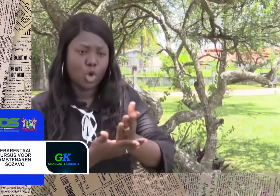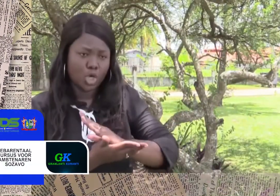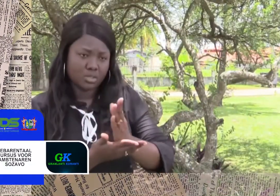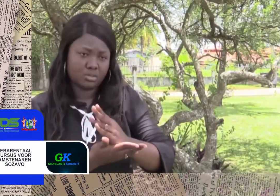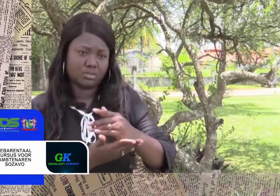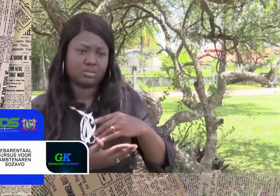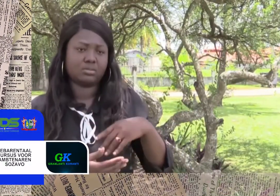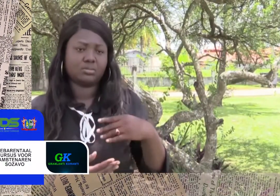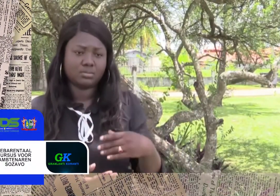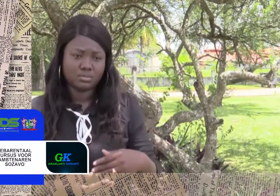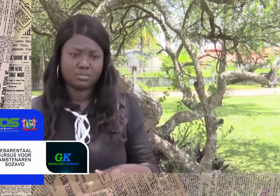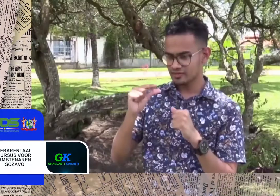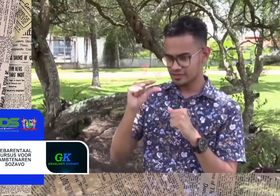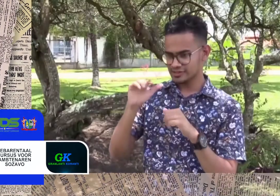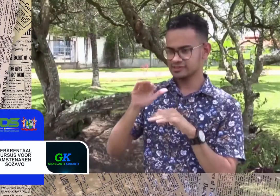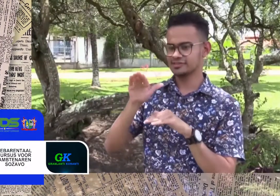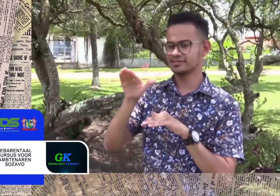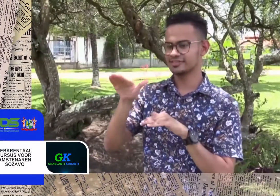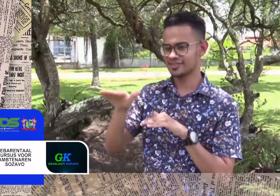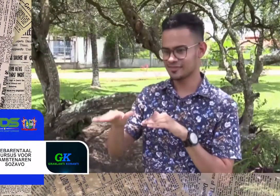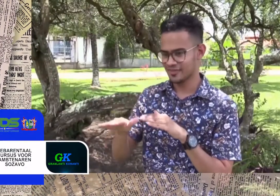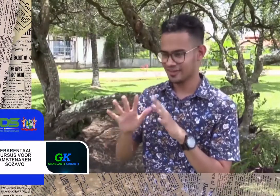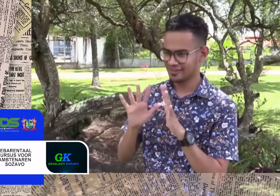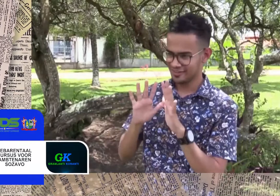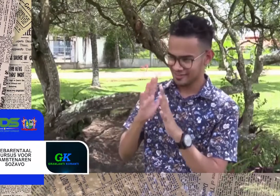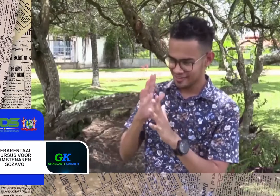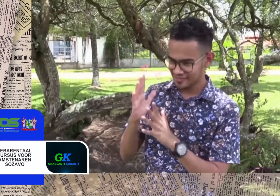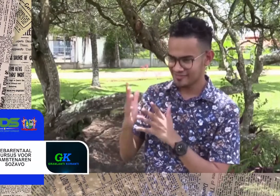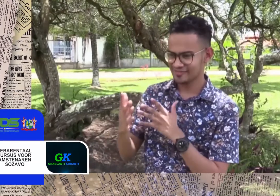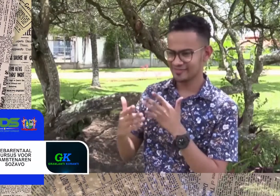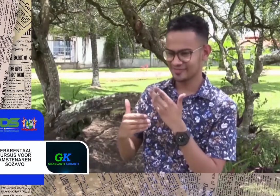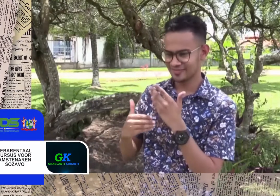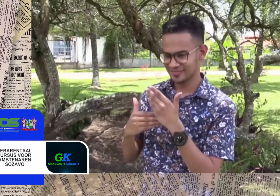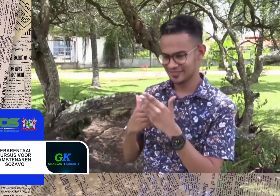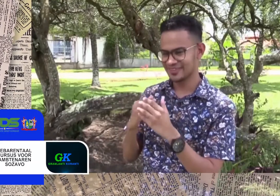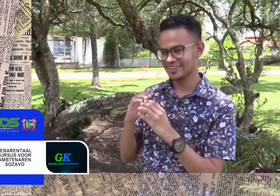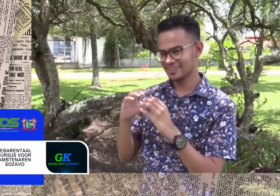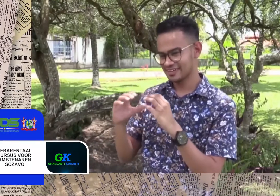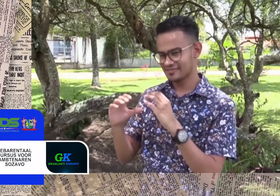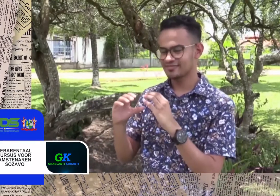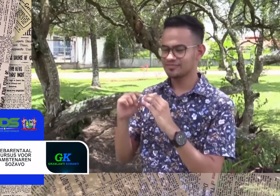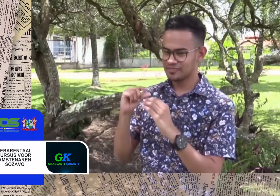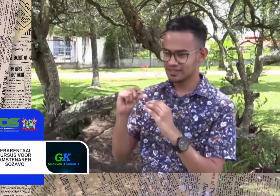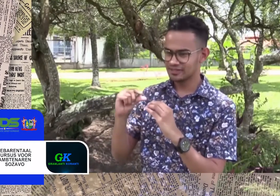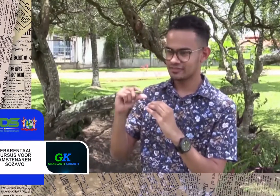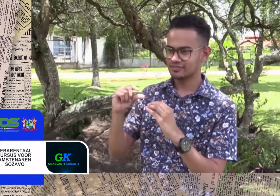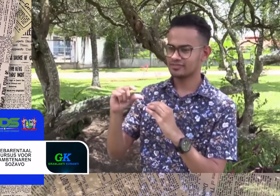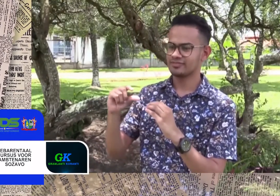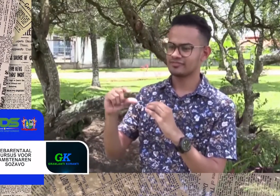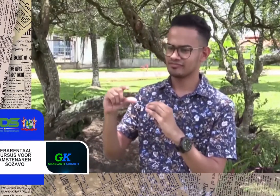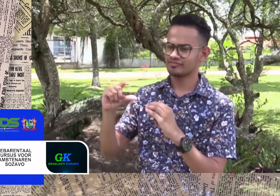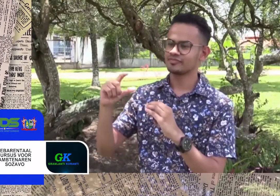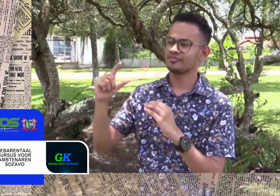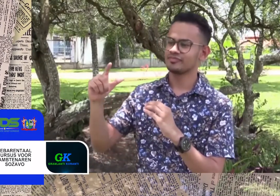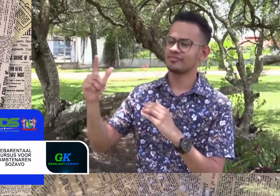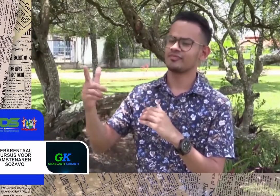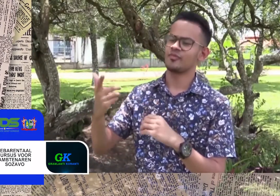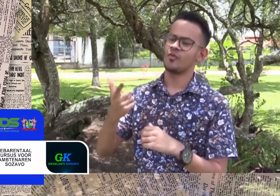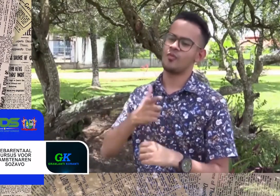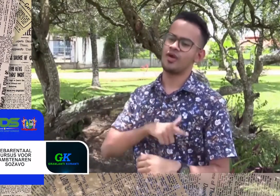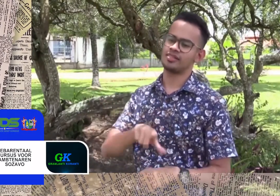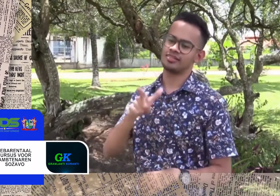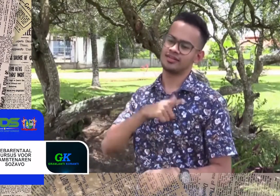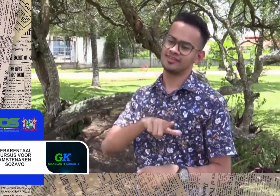dofu. Aini wanfu dende di pasaya dade nkisi den certificat komoto ainyana fu aminesti fu sosiala saka masa uraike